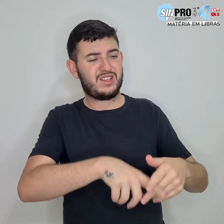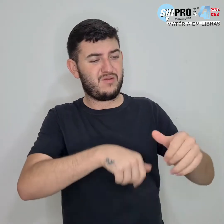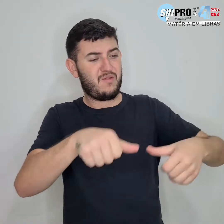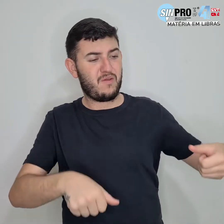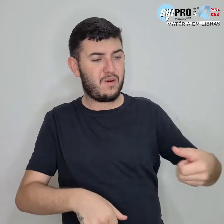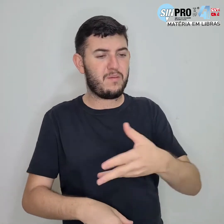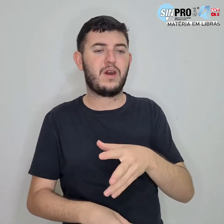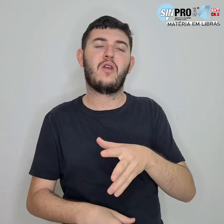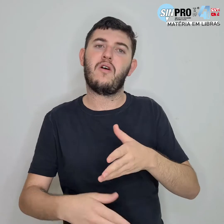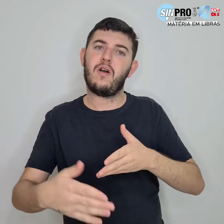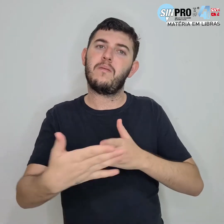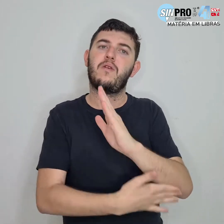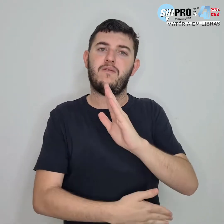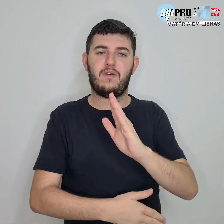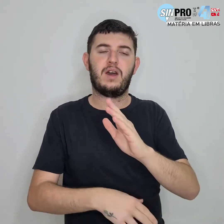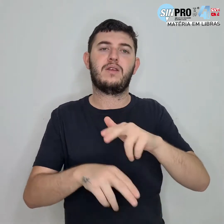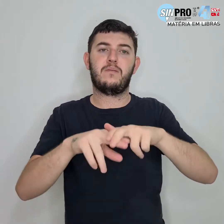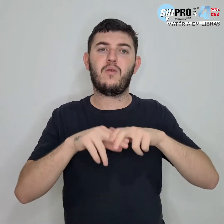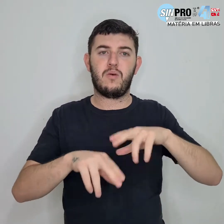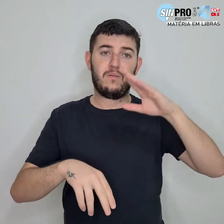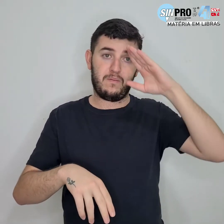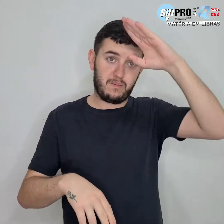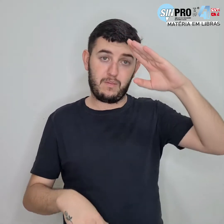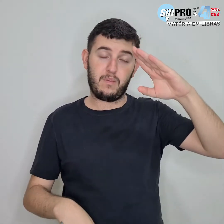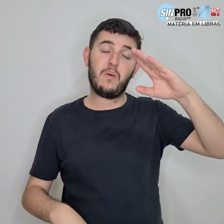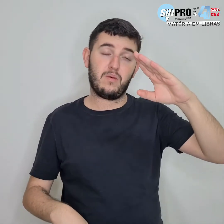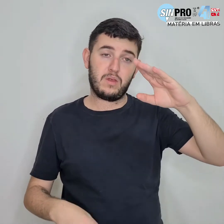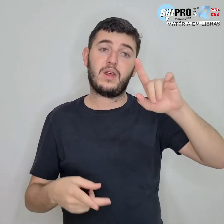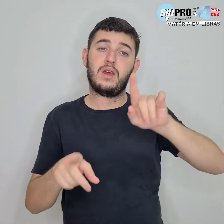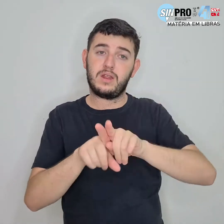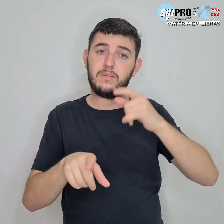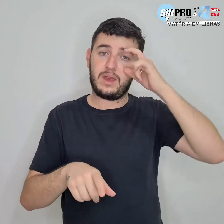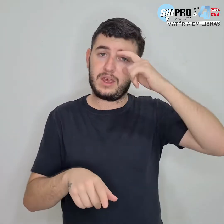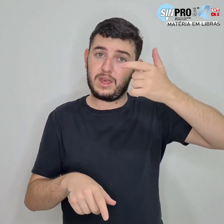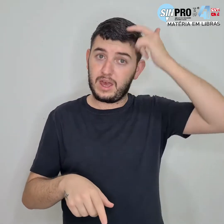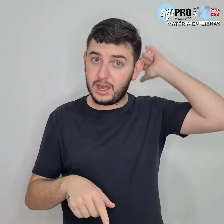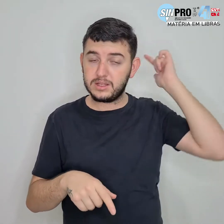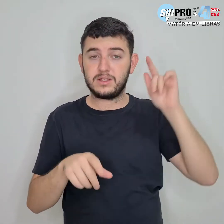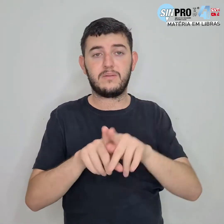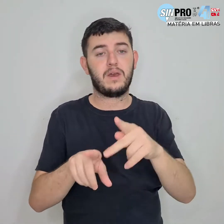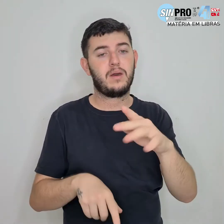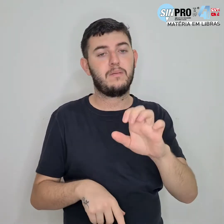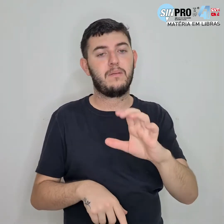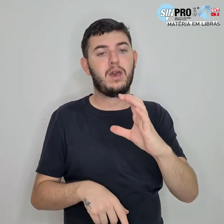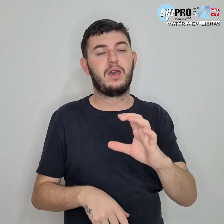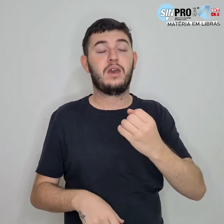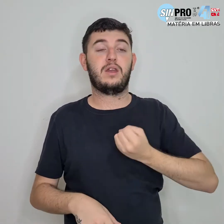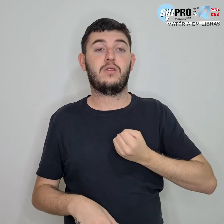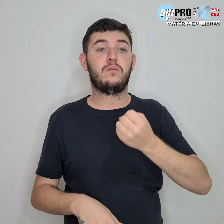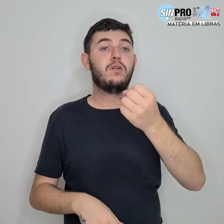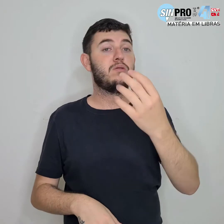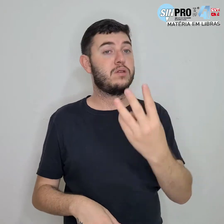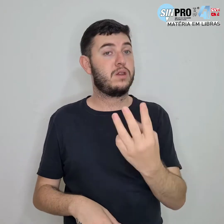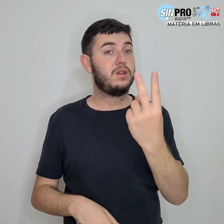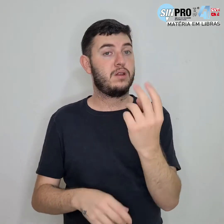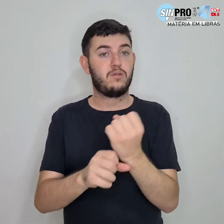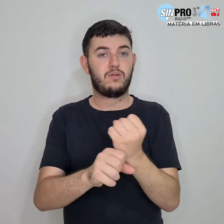Guedes seja aprovada. A PEC 32 de 2020, que traz a primeira fase da reforma